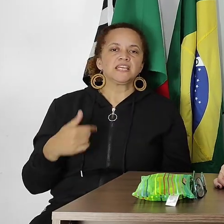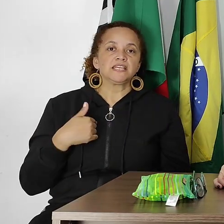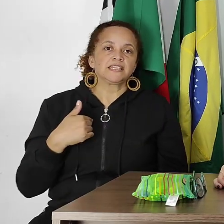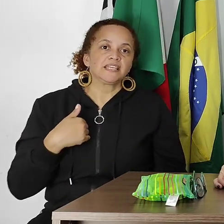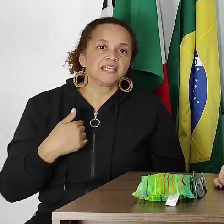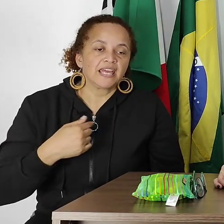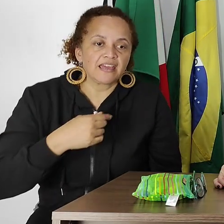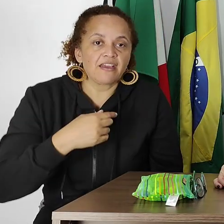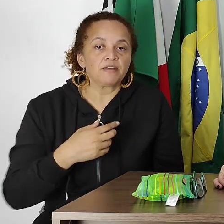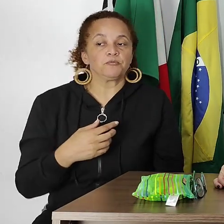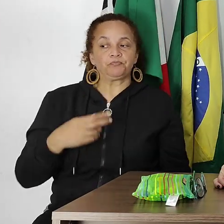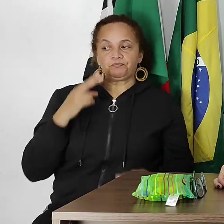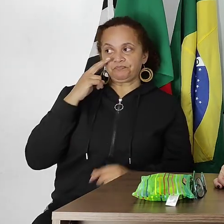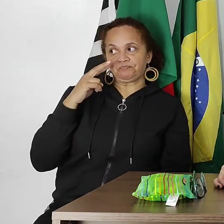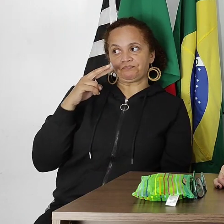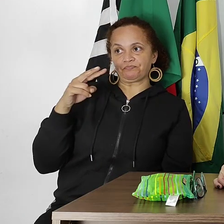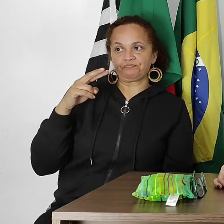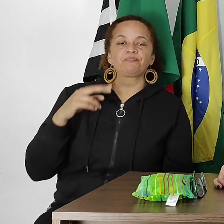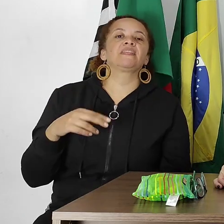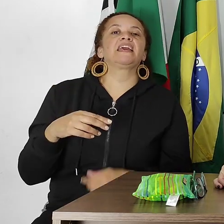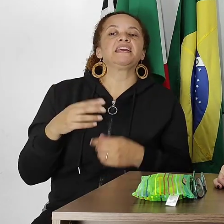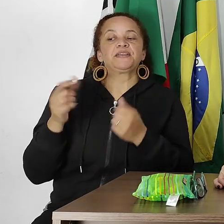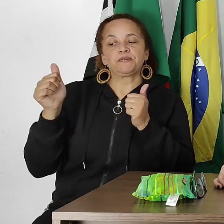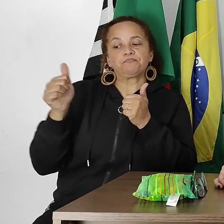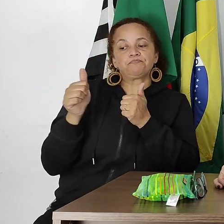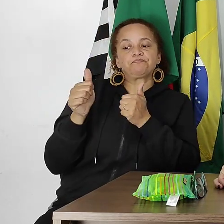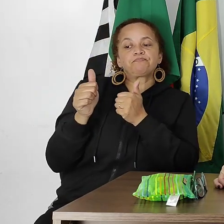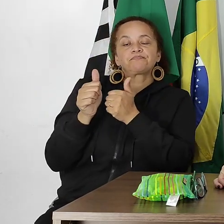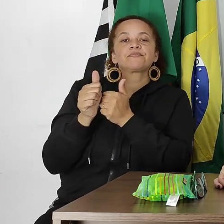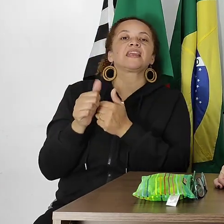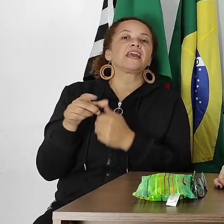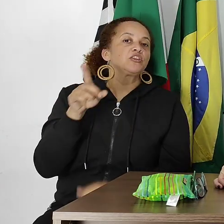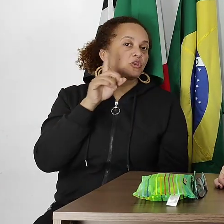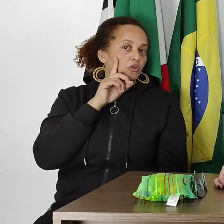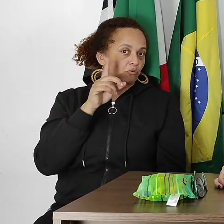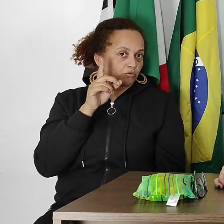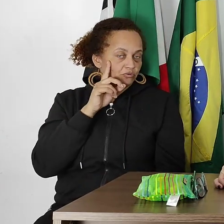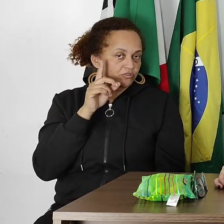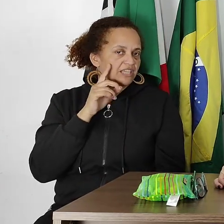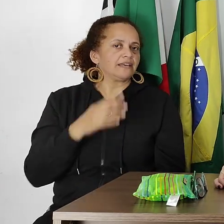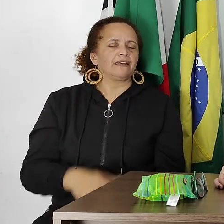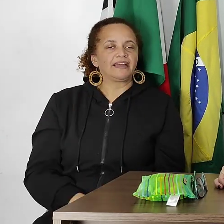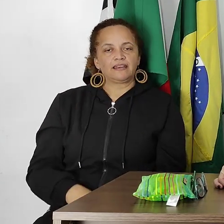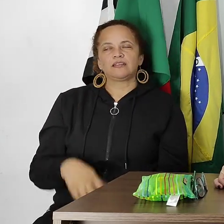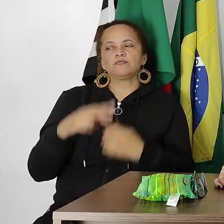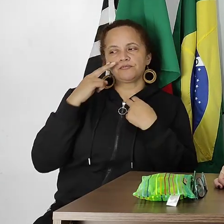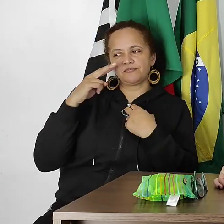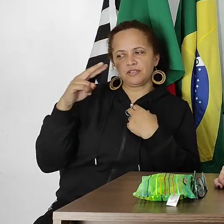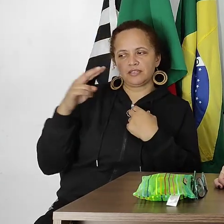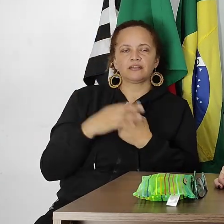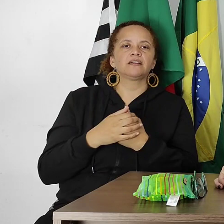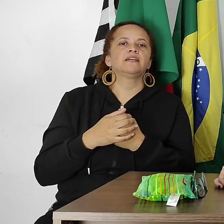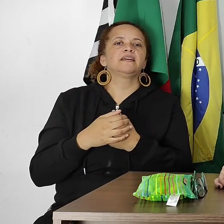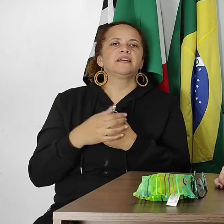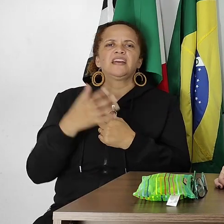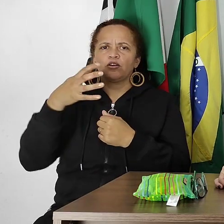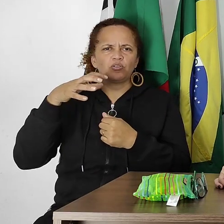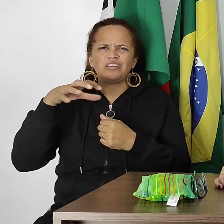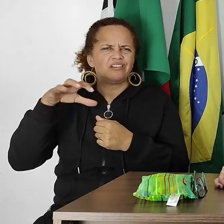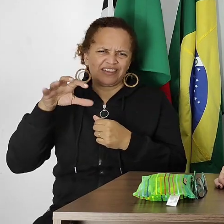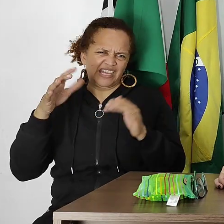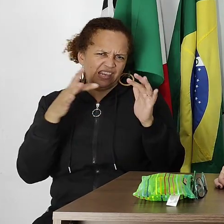para namorar, nem paquerar, mas ele vinha todo dia, né, naquele ônibus comigo. E eu via que ele chegava, a fila